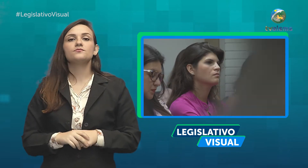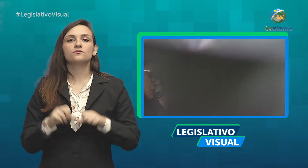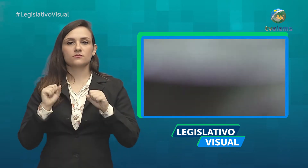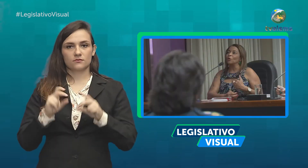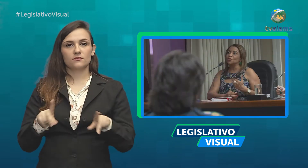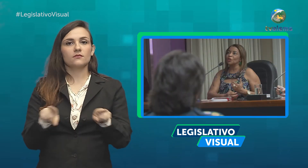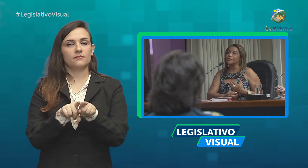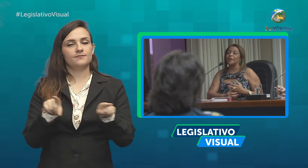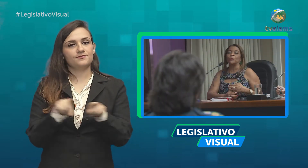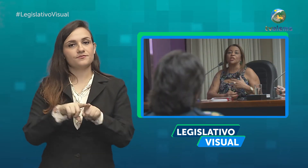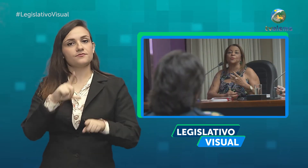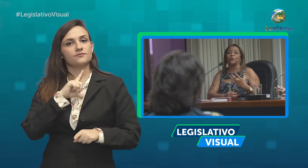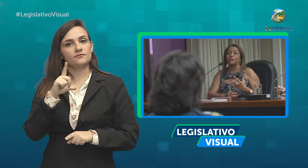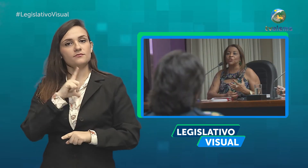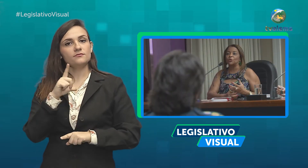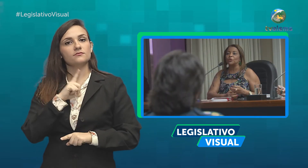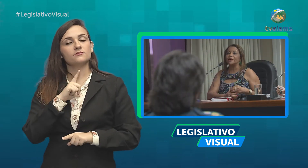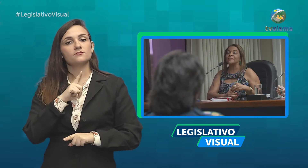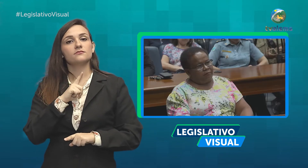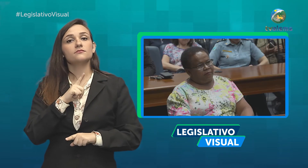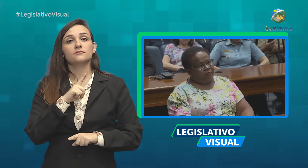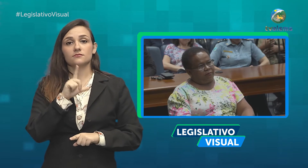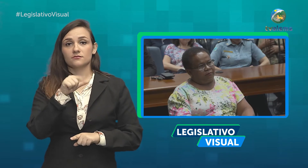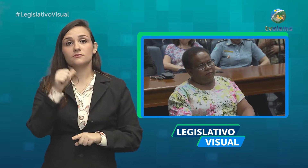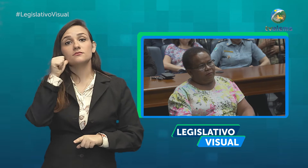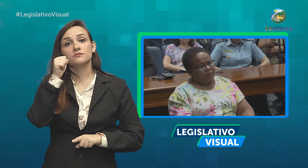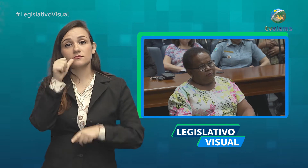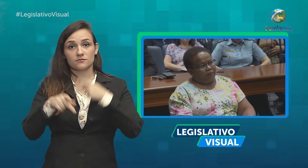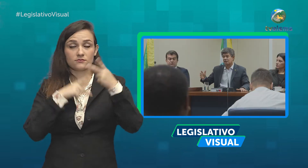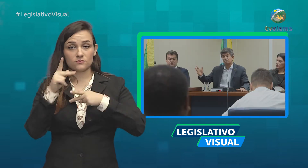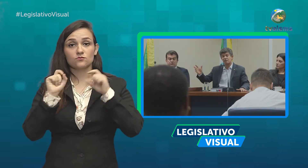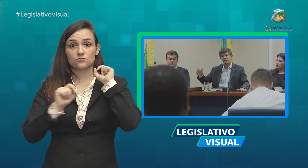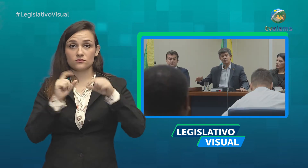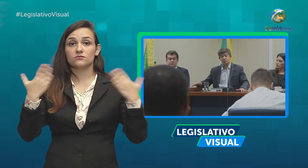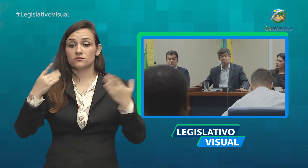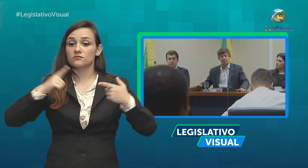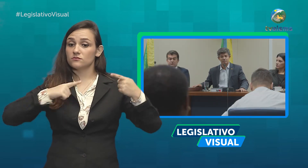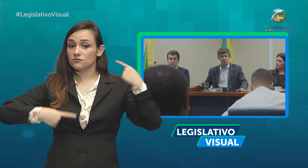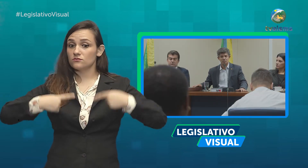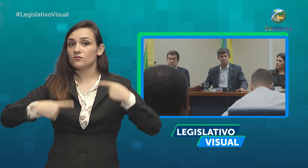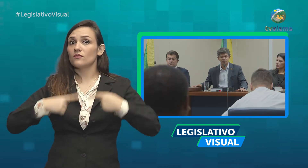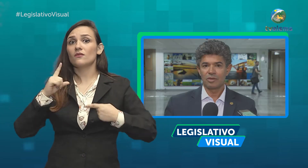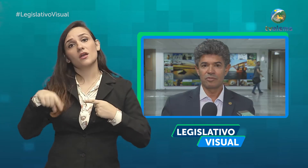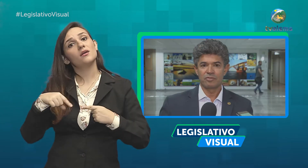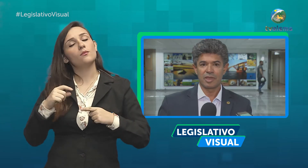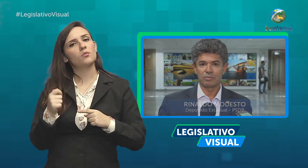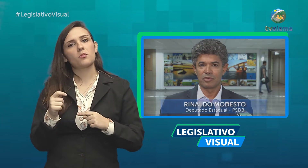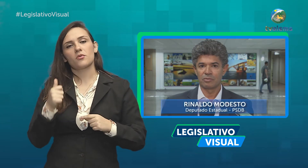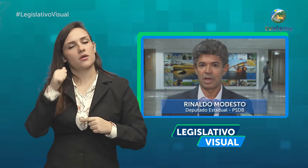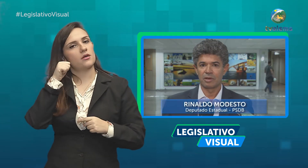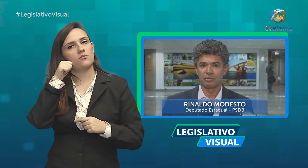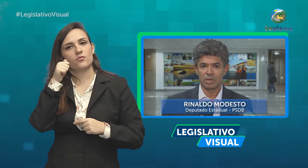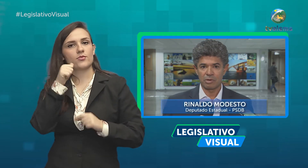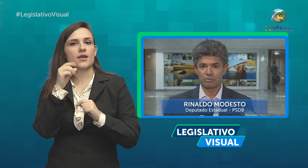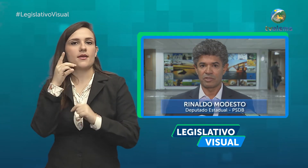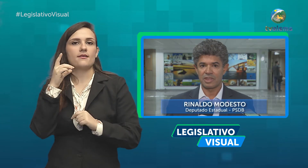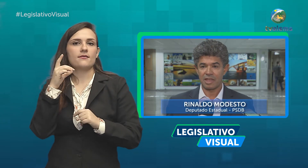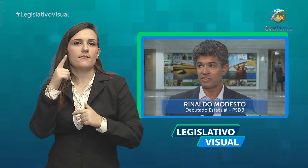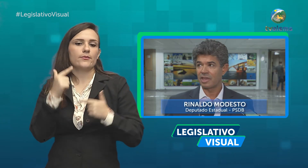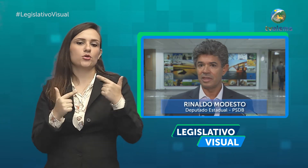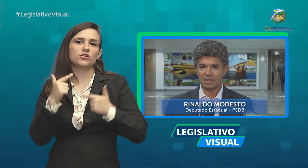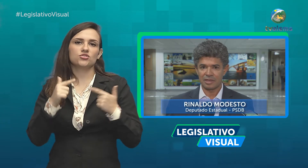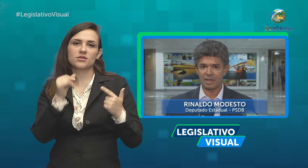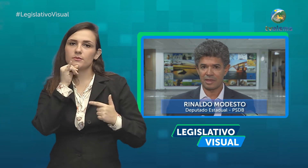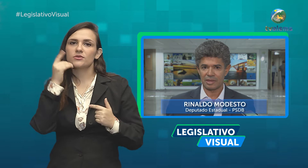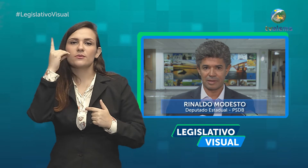reunião, a participação feminina no processo político não poderia deixar de ser assunto de discussão. Nós vivemos em uma